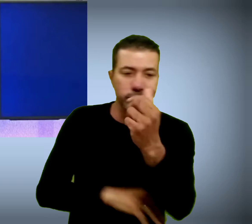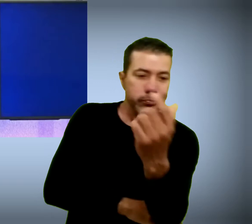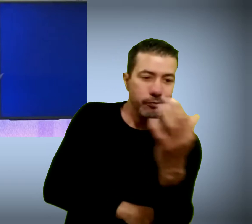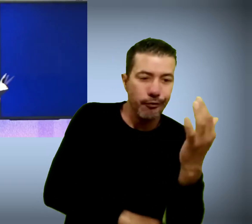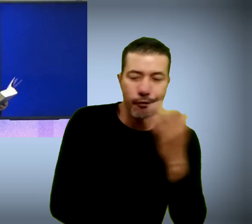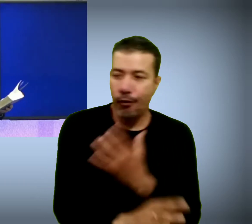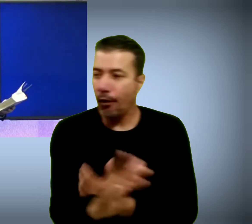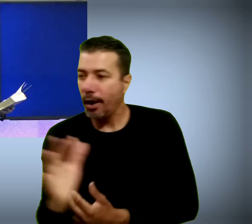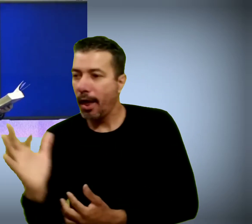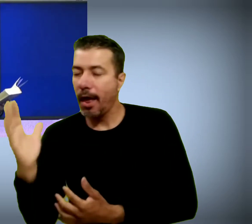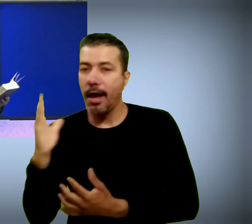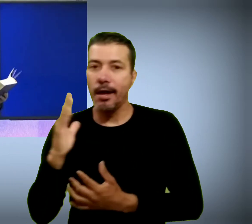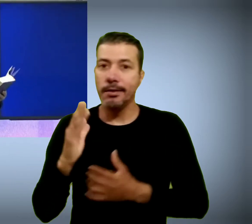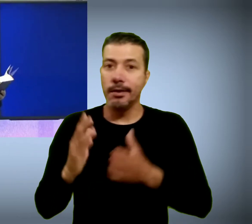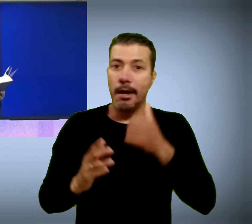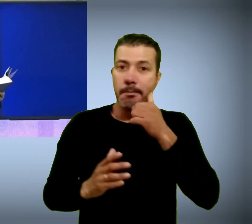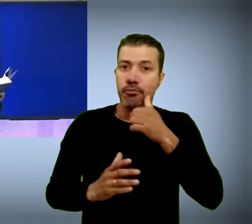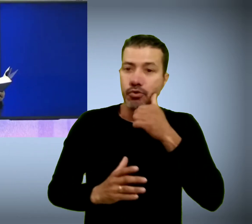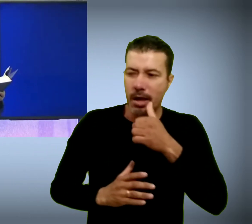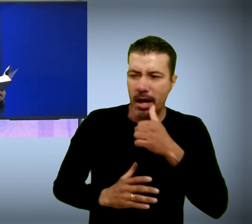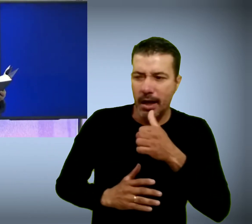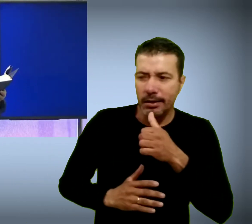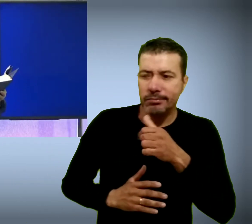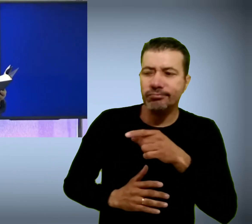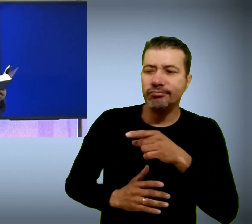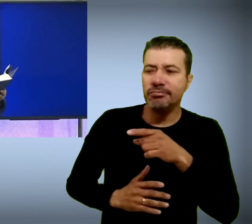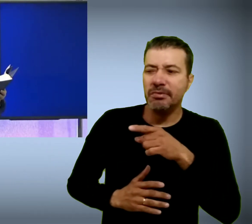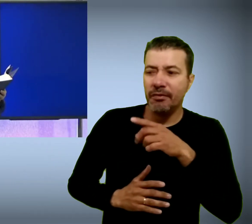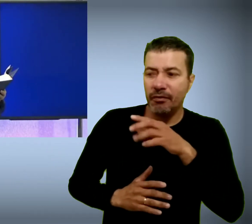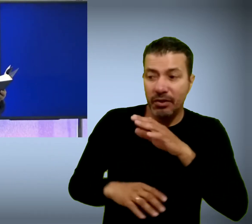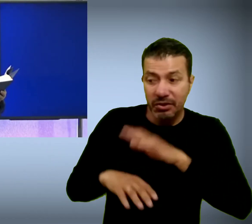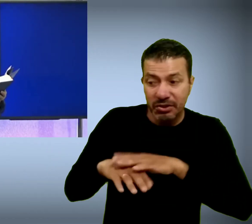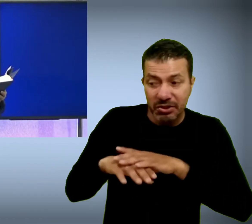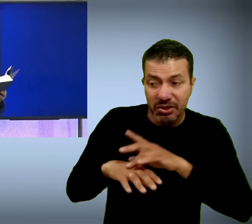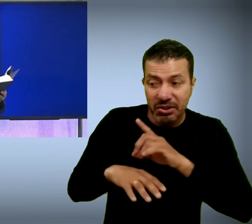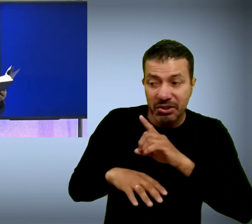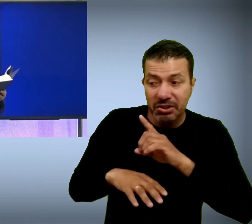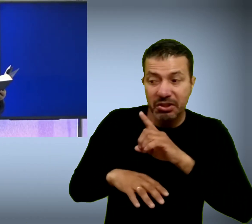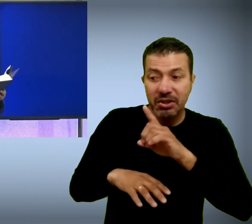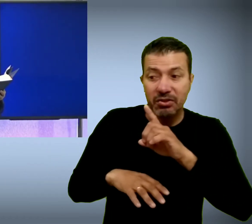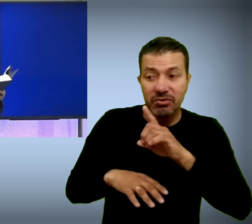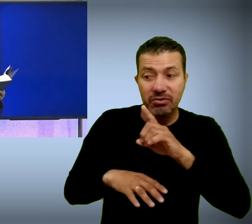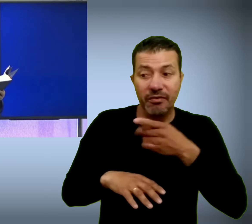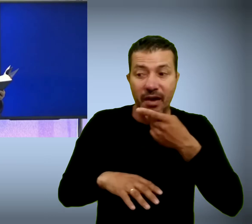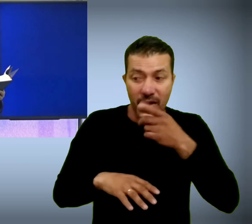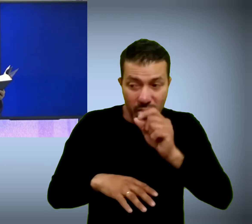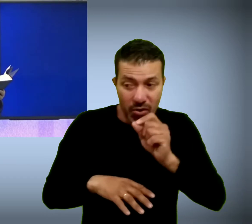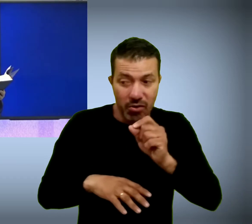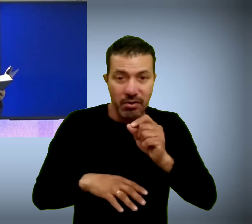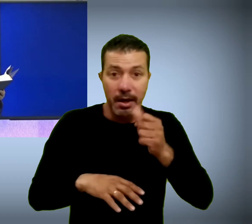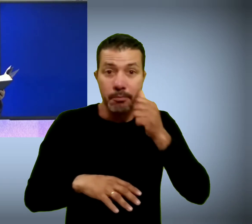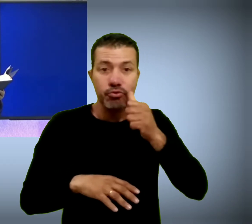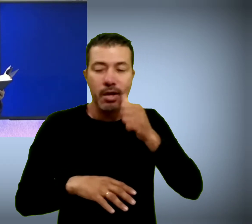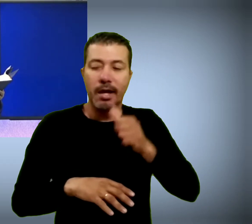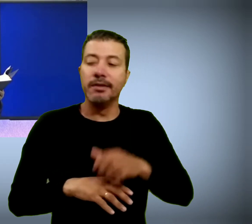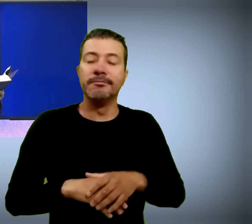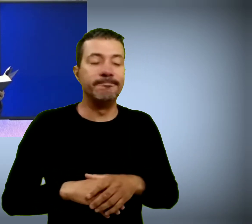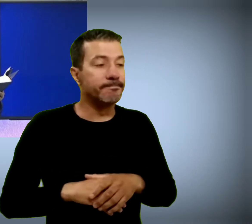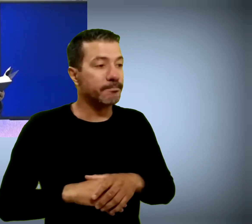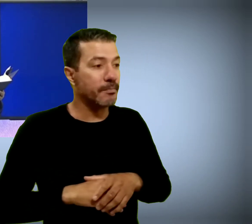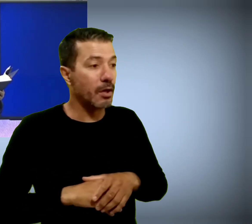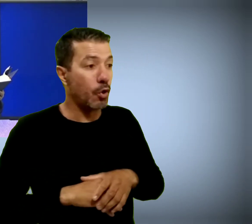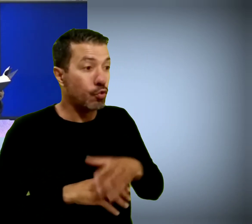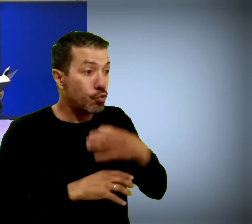disse à mulher, é assim que Deus disse, não comereis de toda a árvore do jardim? E disse a mulher à serpente: